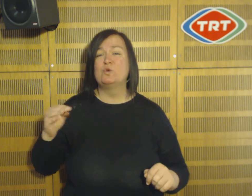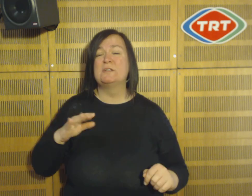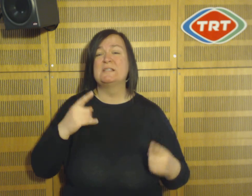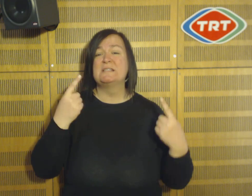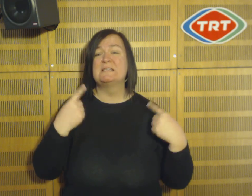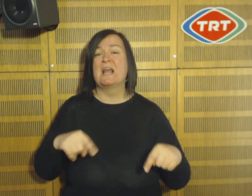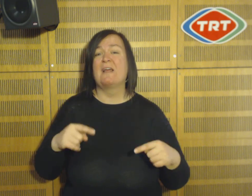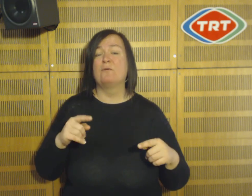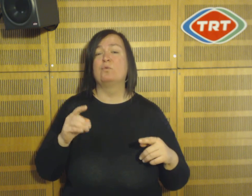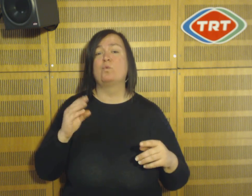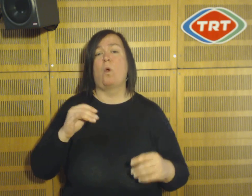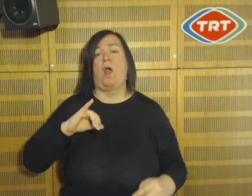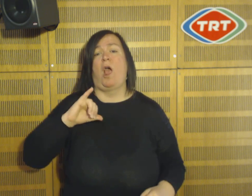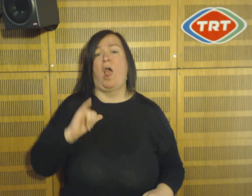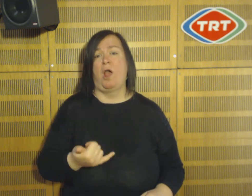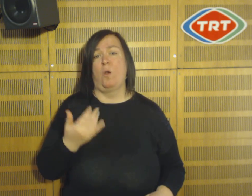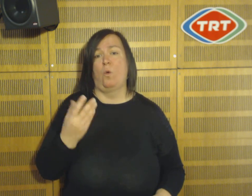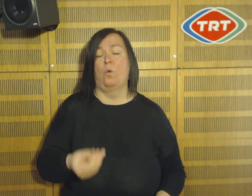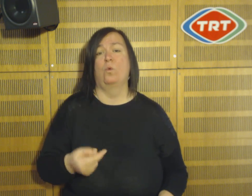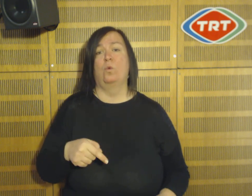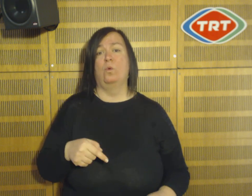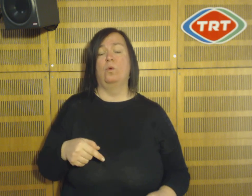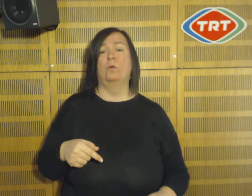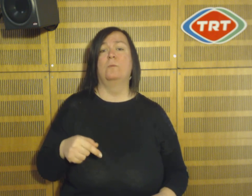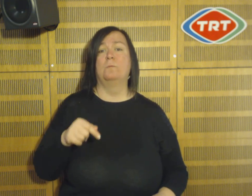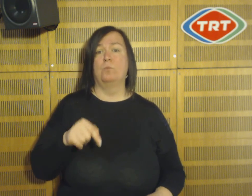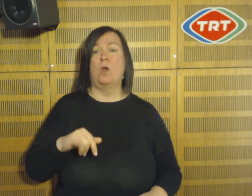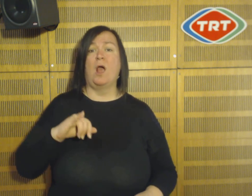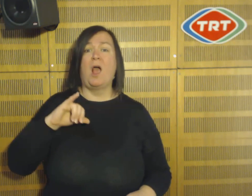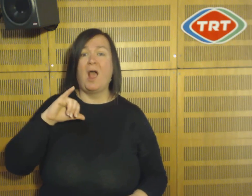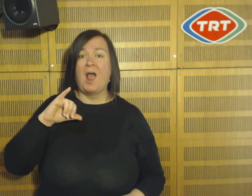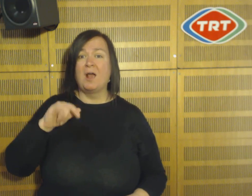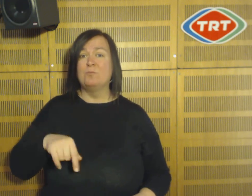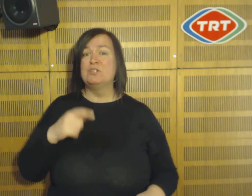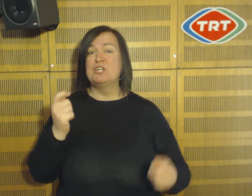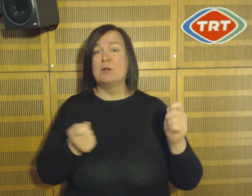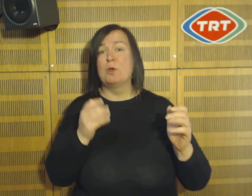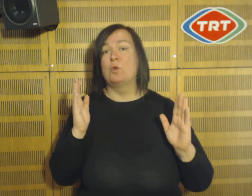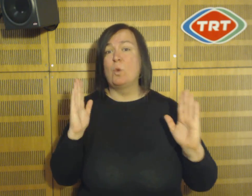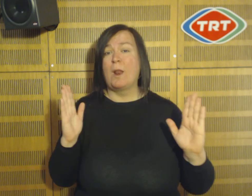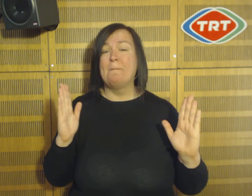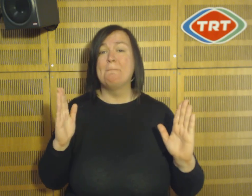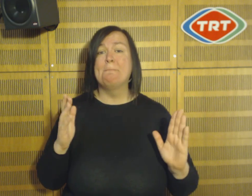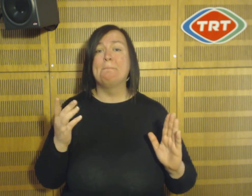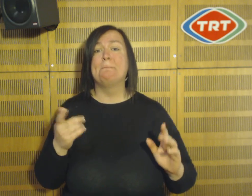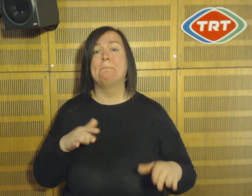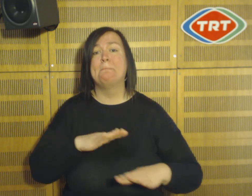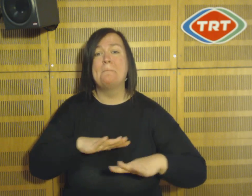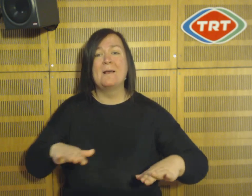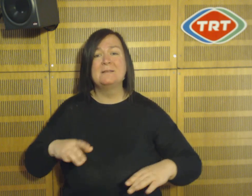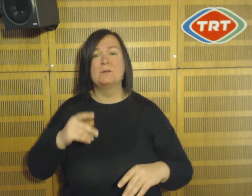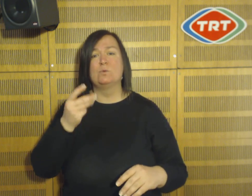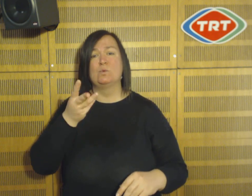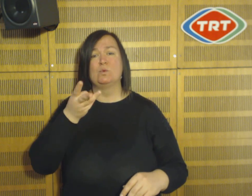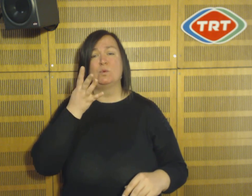dönemleri çok ağır oluyor Eee ve bu ağır çalışma dönemleri içerisinde de masa başında 34 saat kalmakta çok